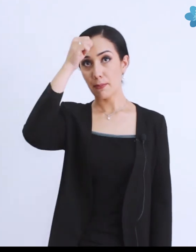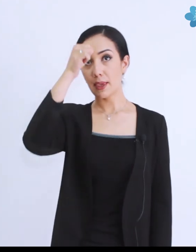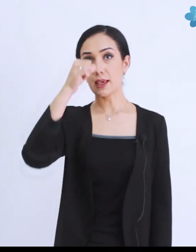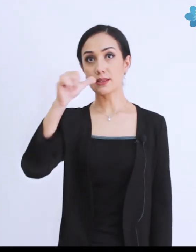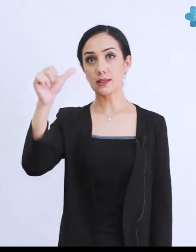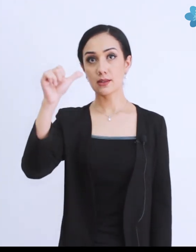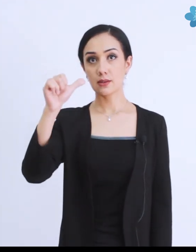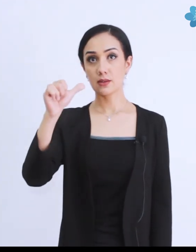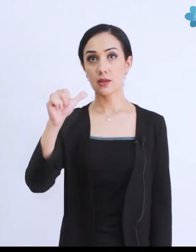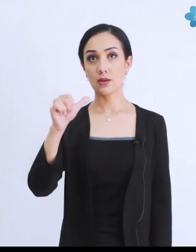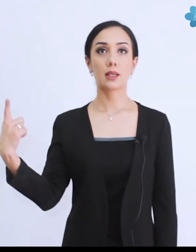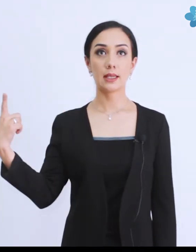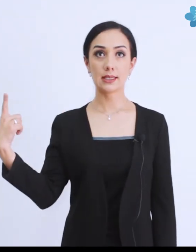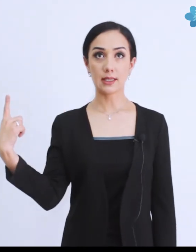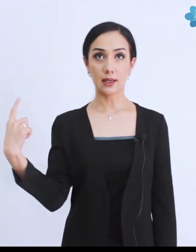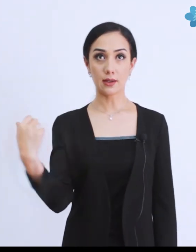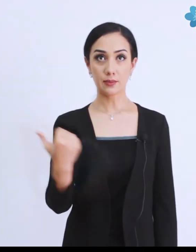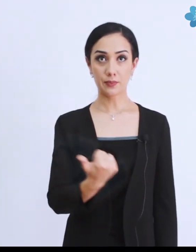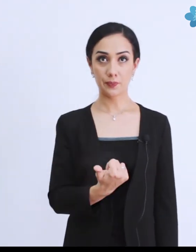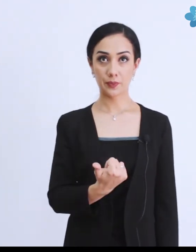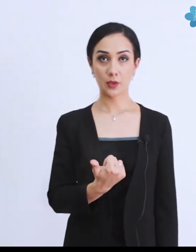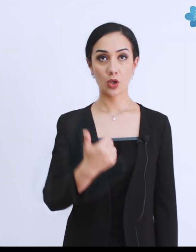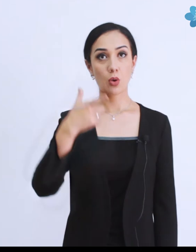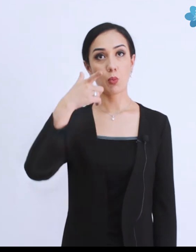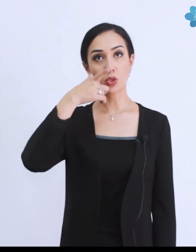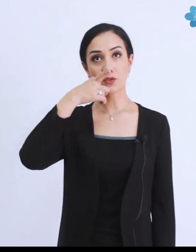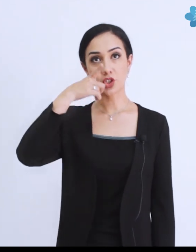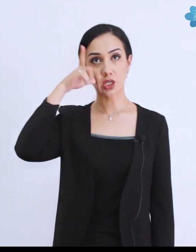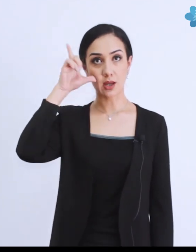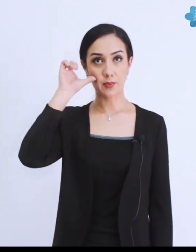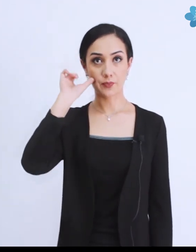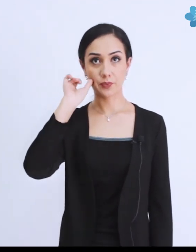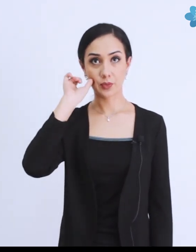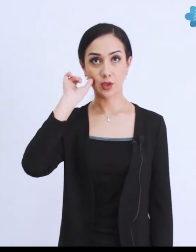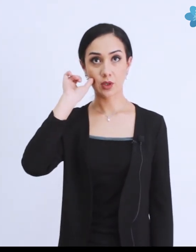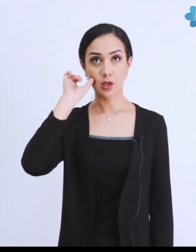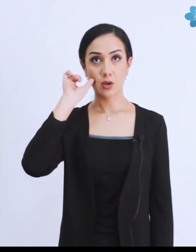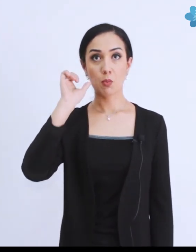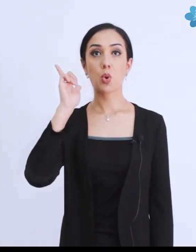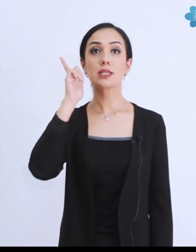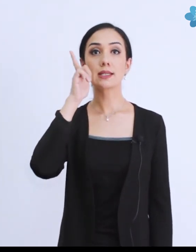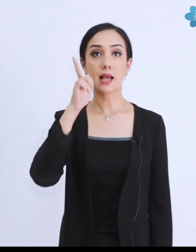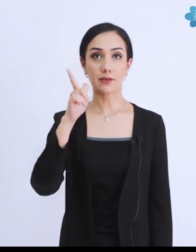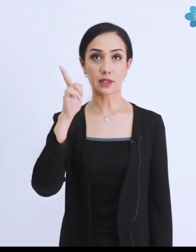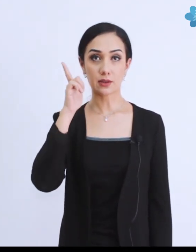месяц неделя позавчера после завтра